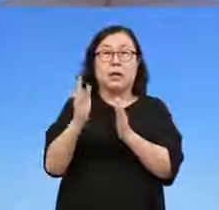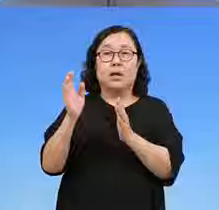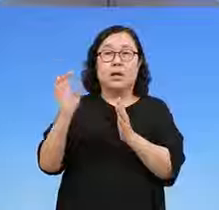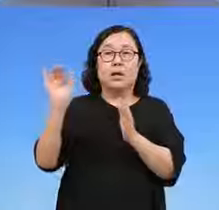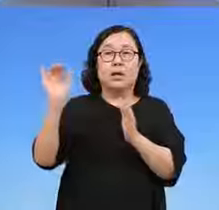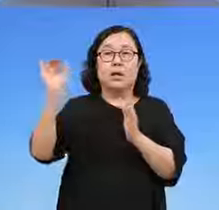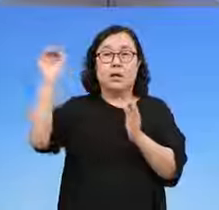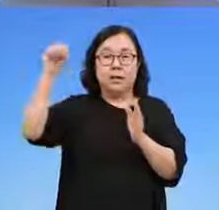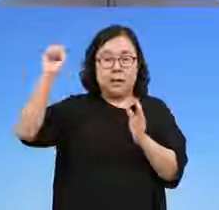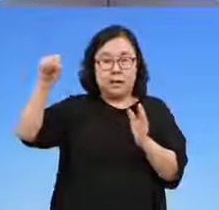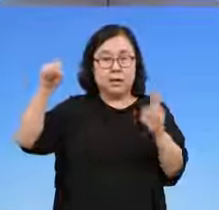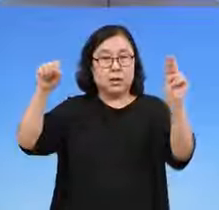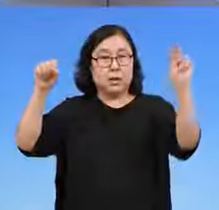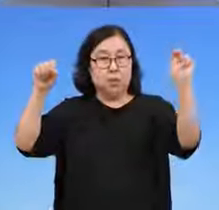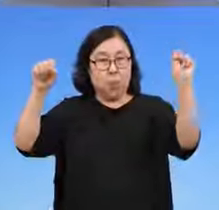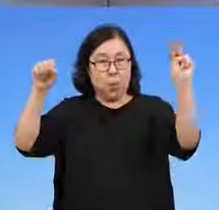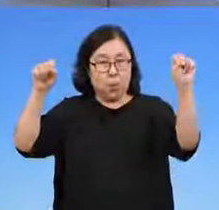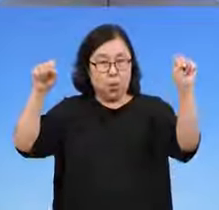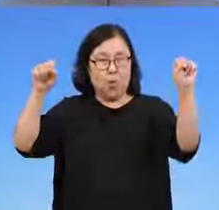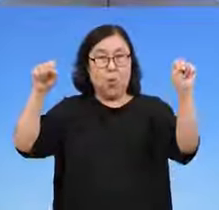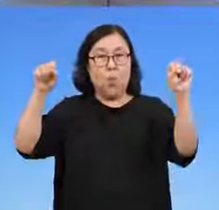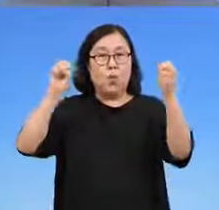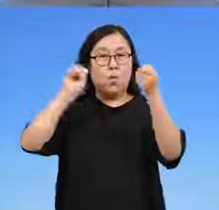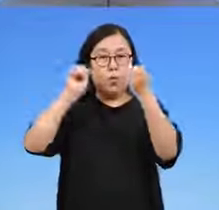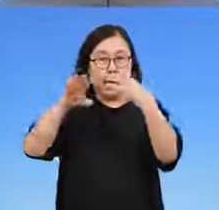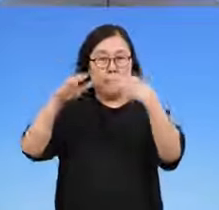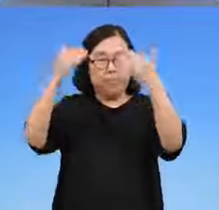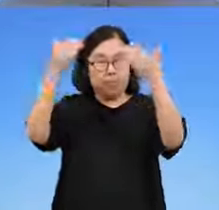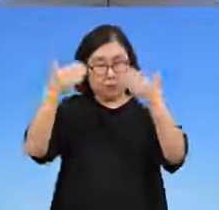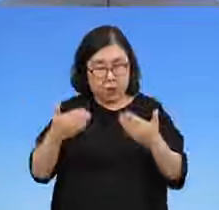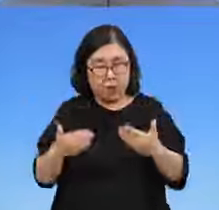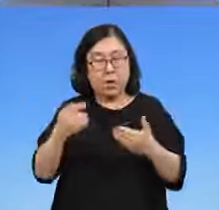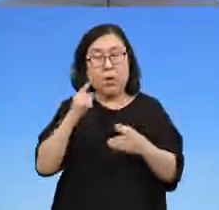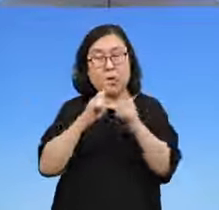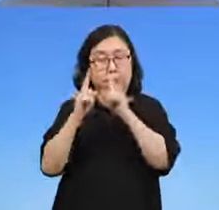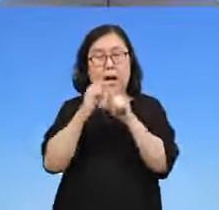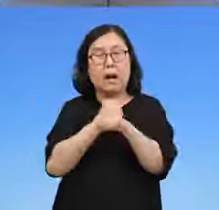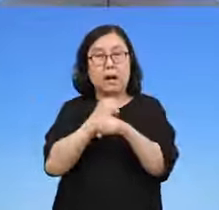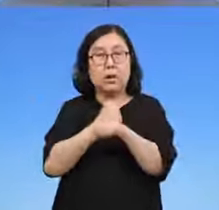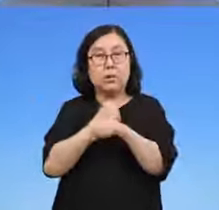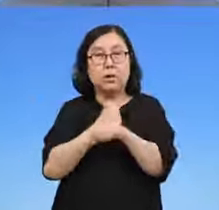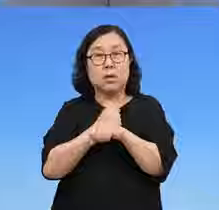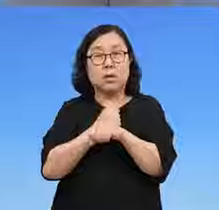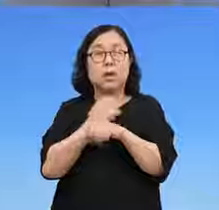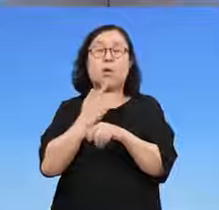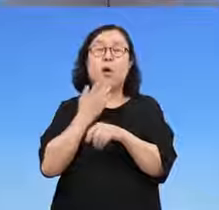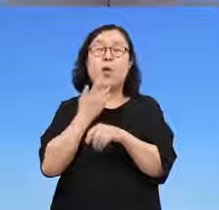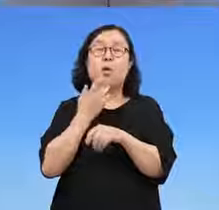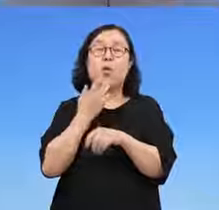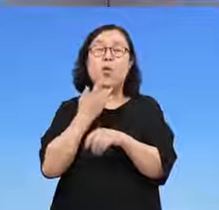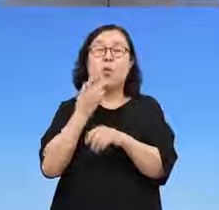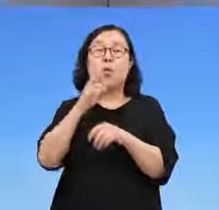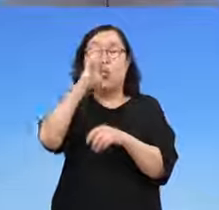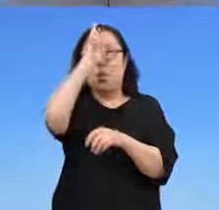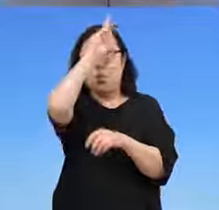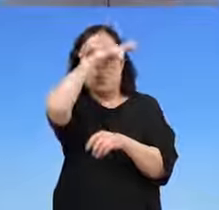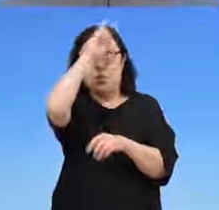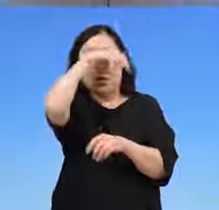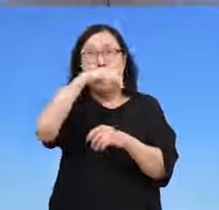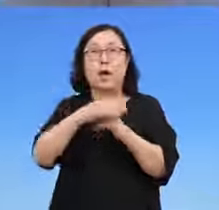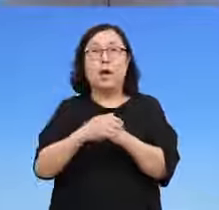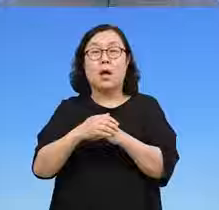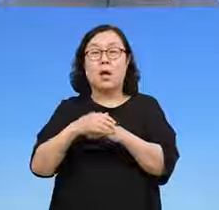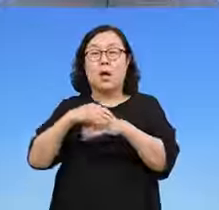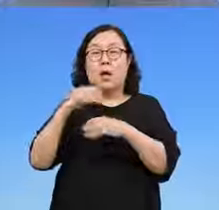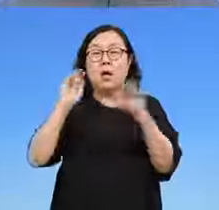말하면 yes or no 답을 주실 거라고. 얼마나 한 주가 마음이 졸였겠냐고요. 화요일 오전이에요.